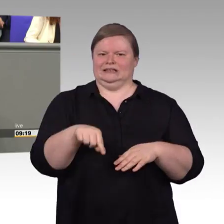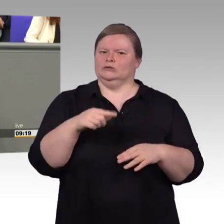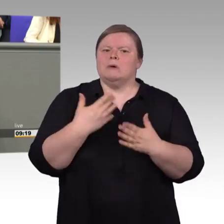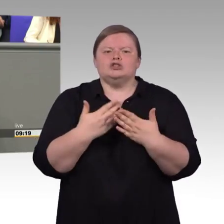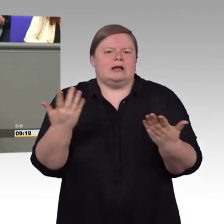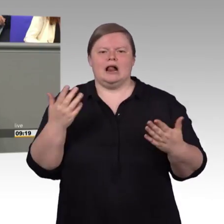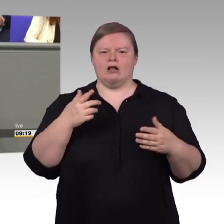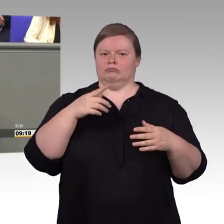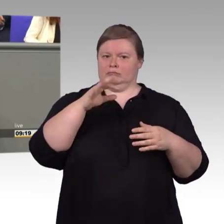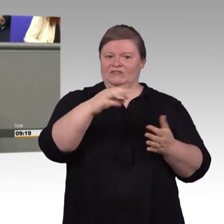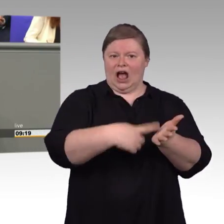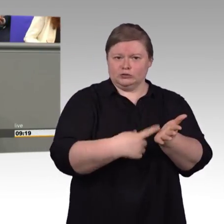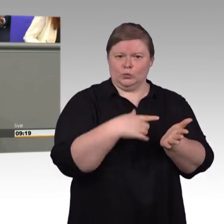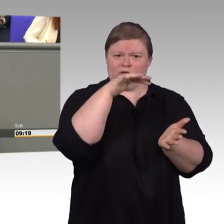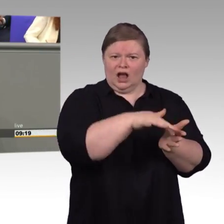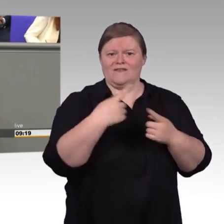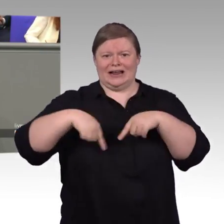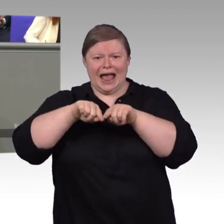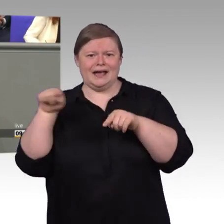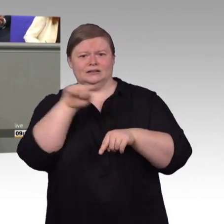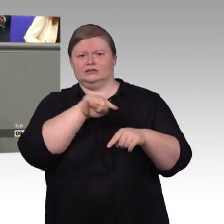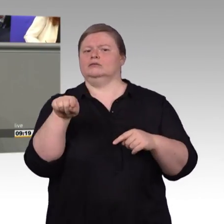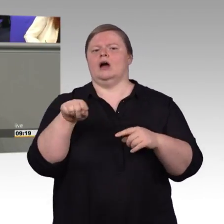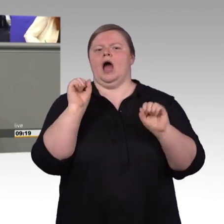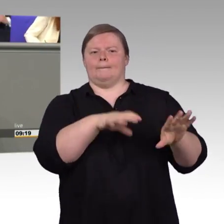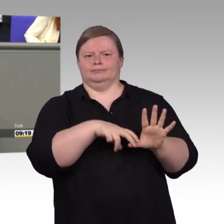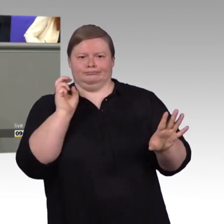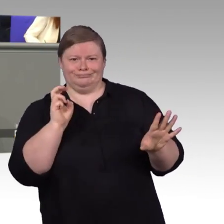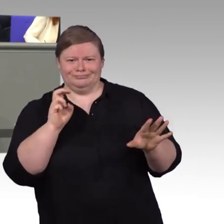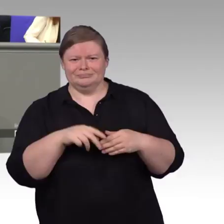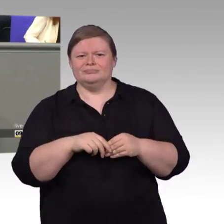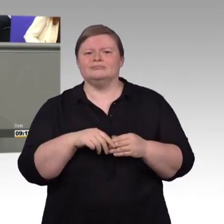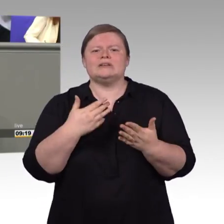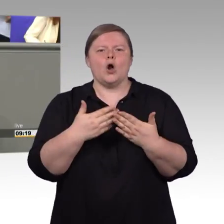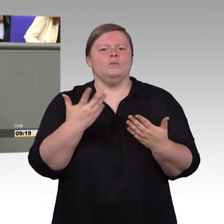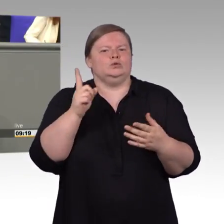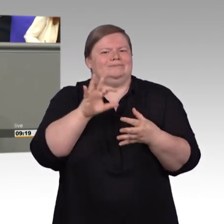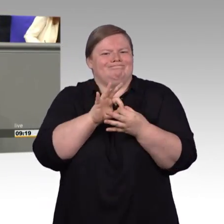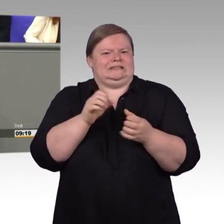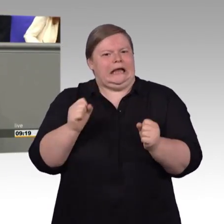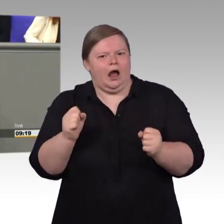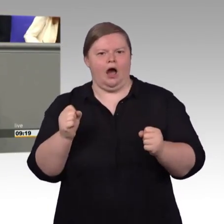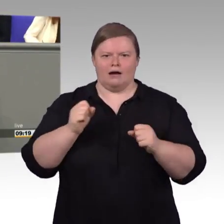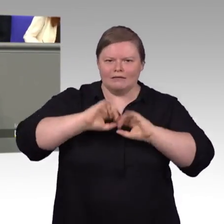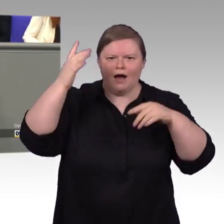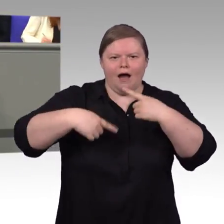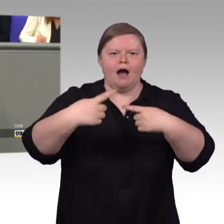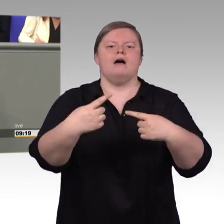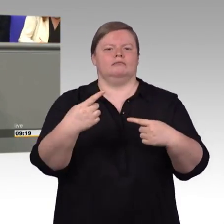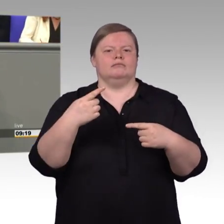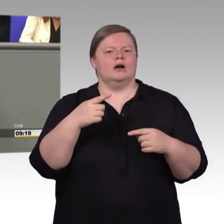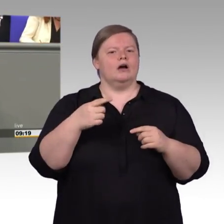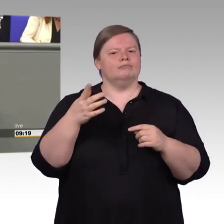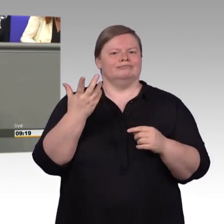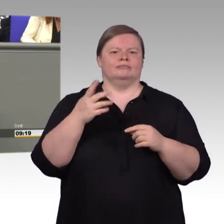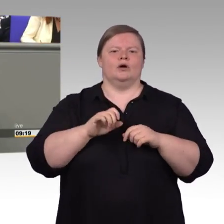des Folgeverfahrens nicht wesentlich länger ist als bei Individualklagen. Wir gehen nun davon aus, dass der